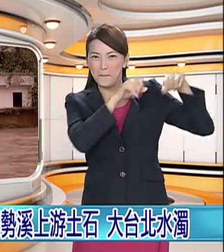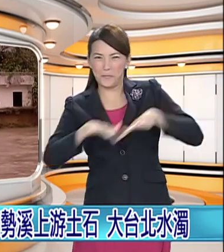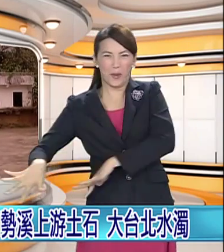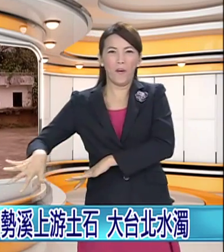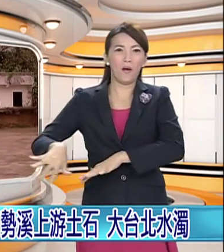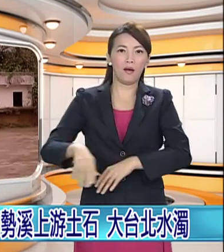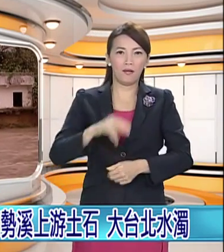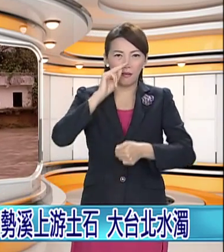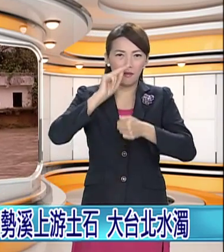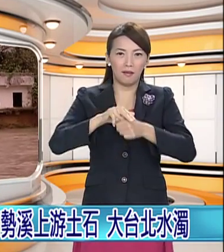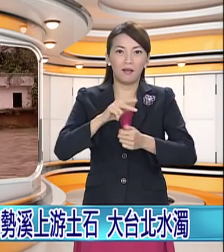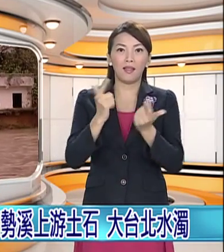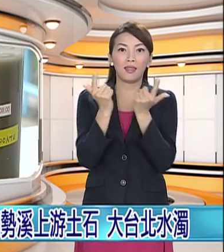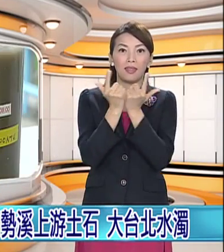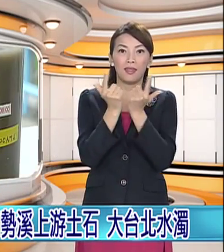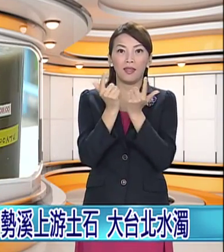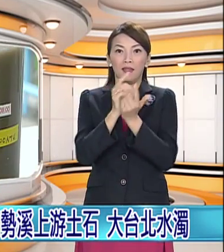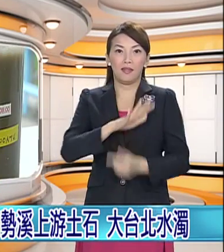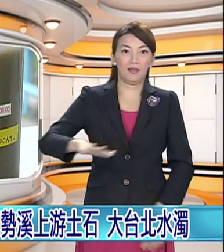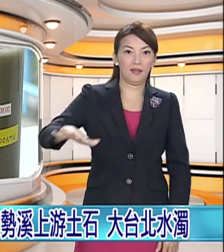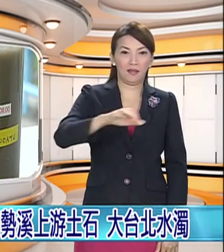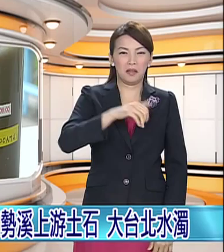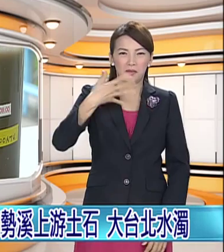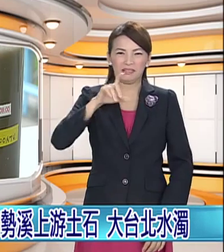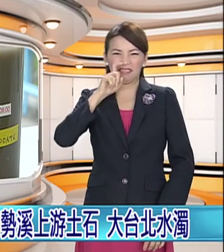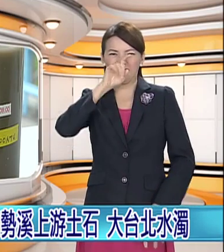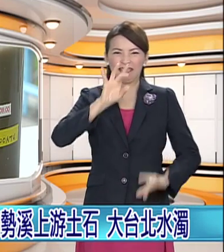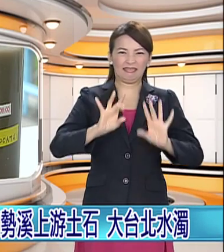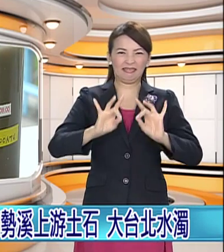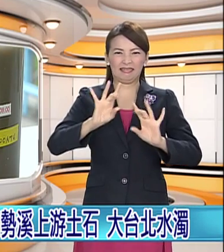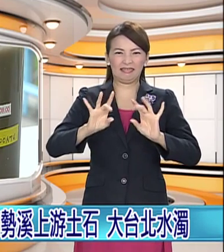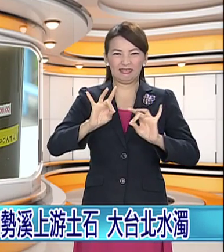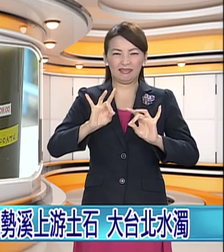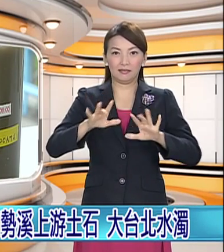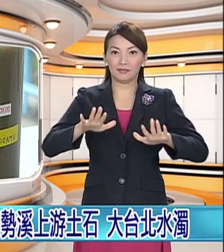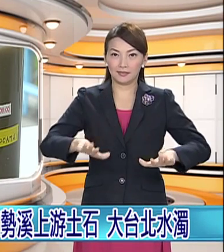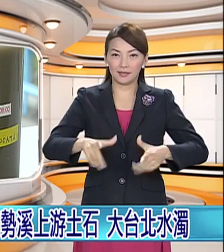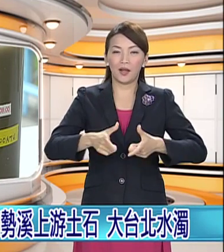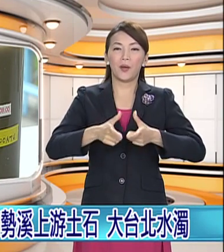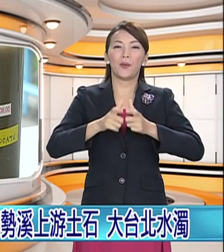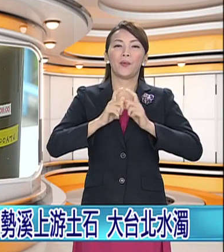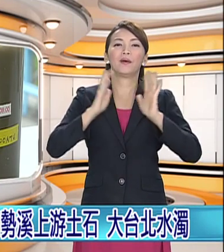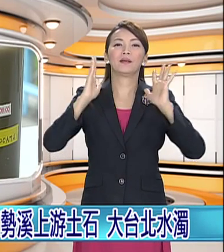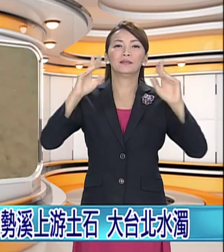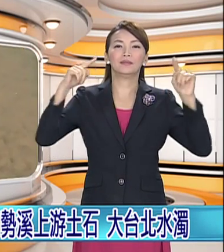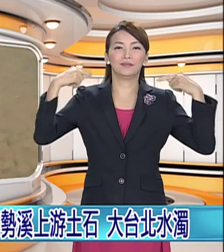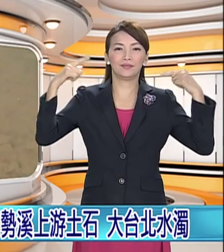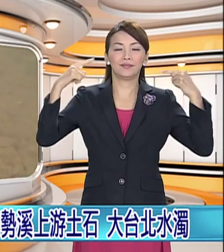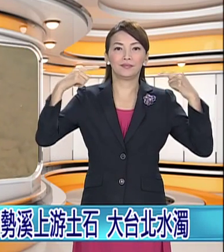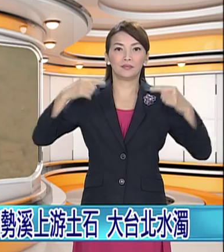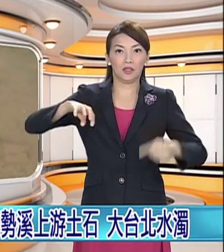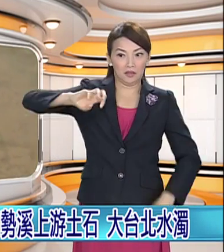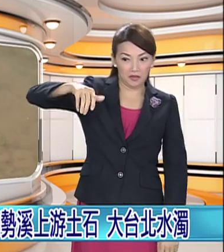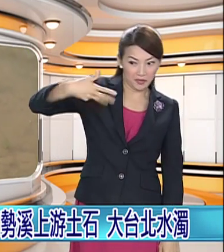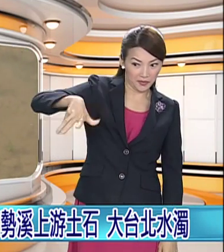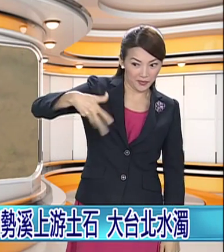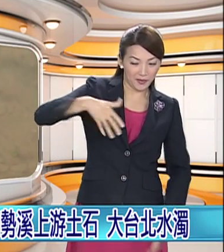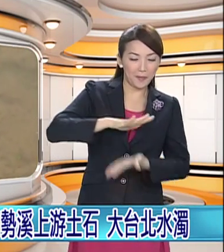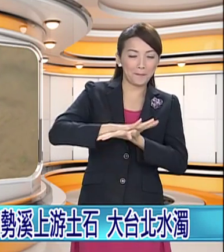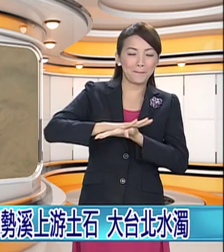区水质浑浊，而目前已经陆续的恢复正常，民众可以用到干净的自